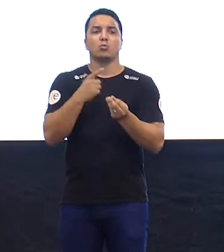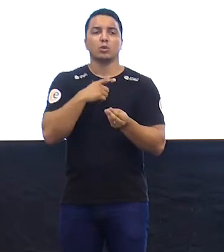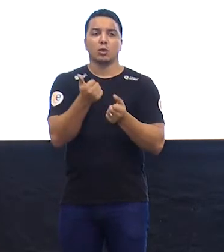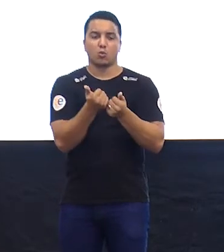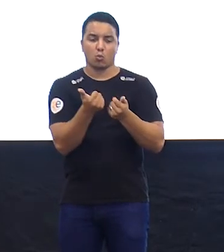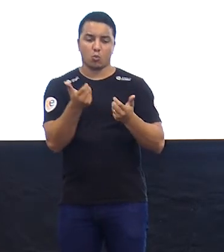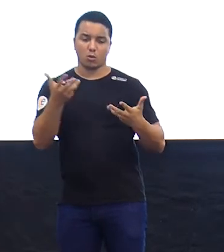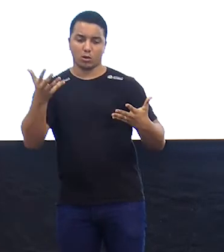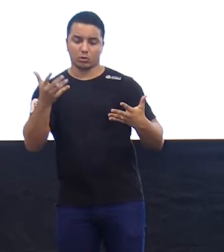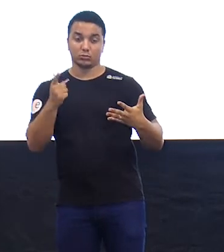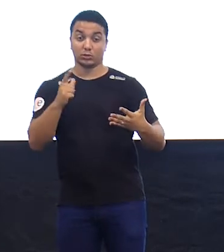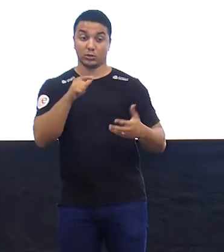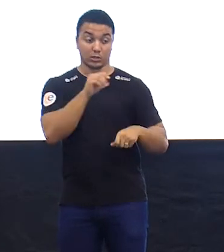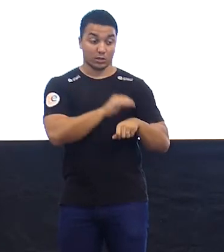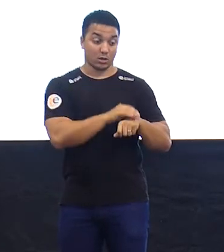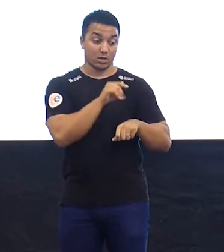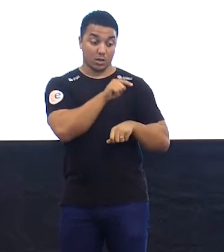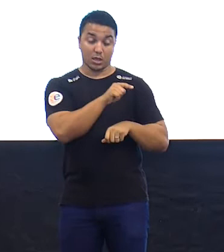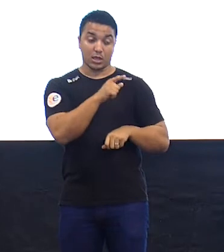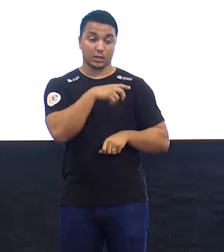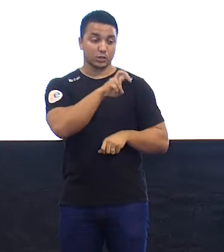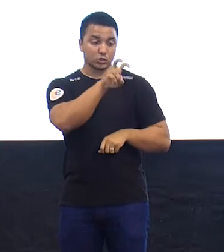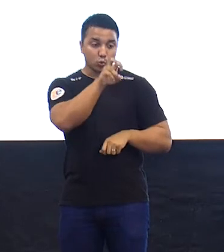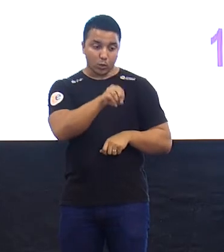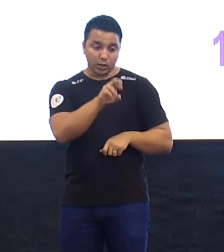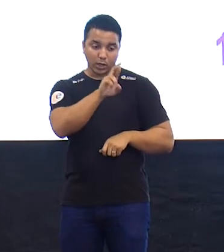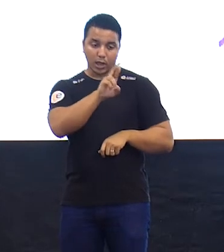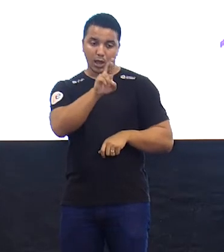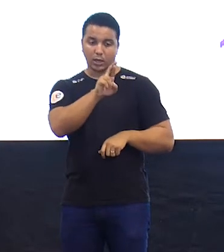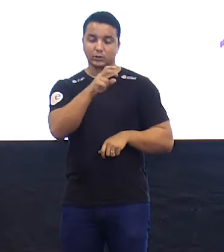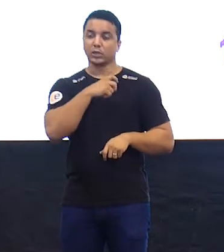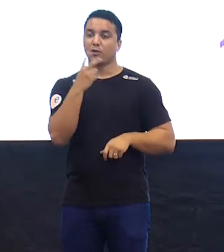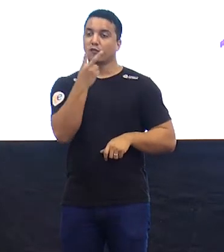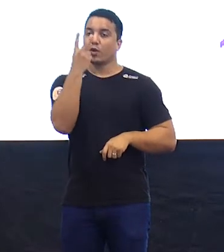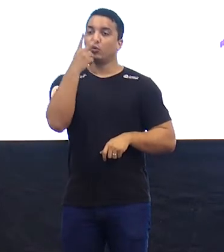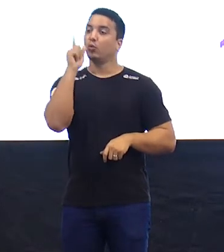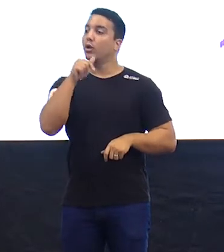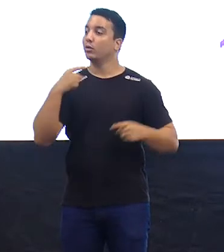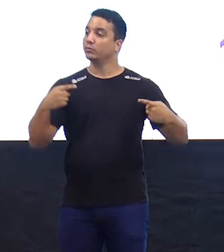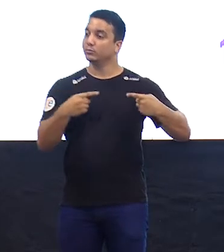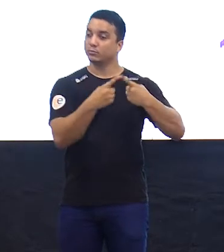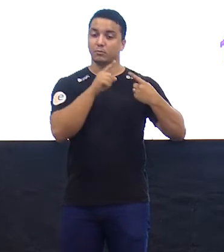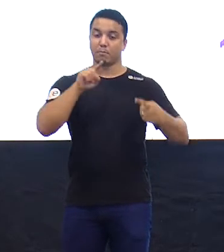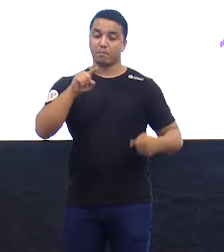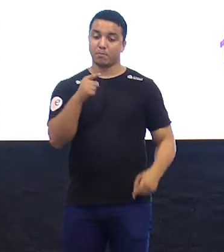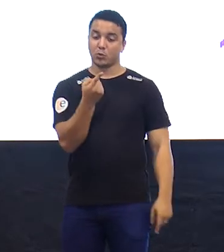quanto que esses 50 valem em cima de